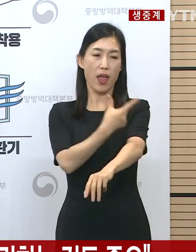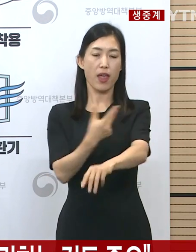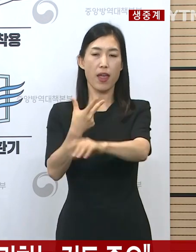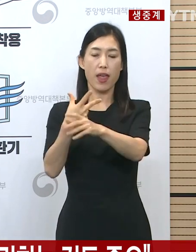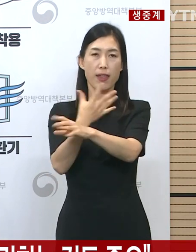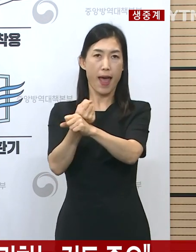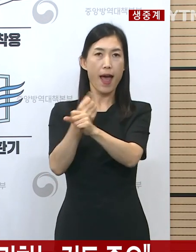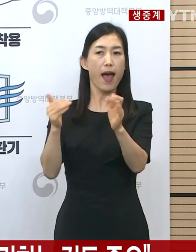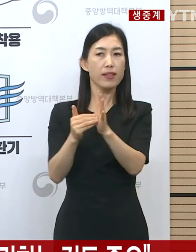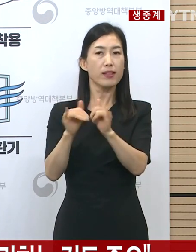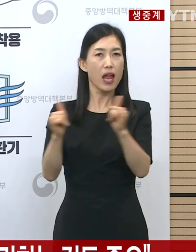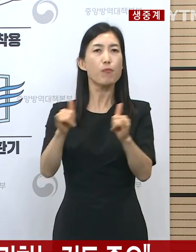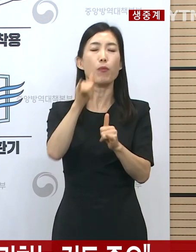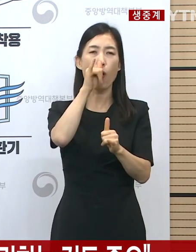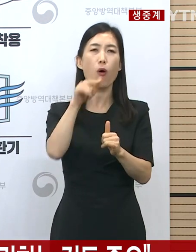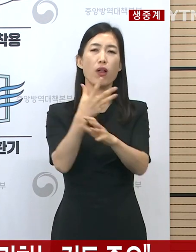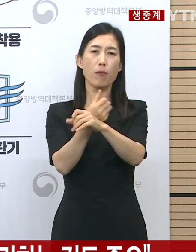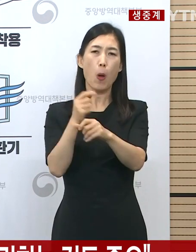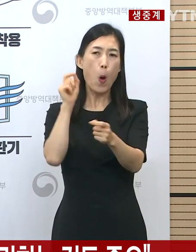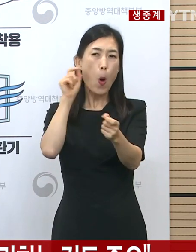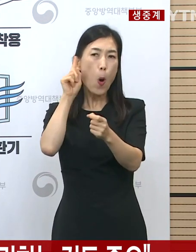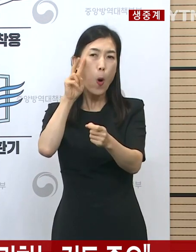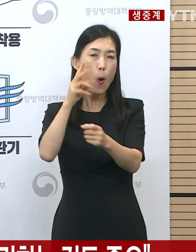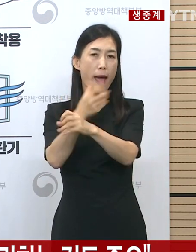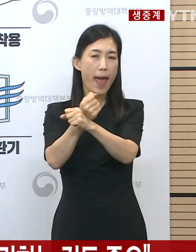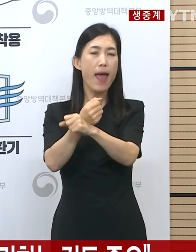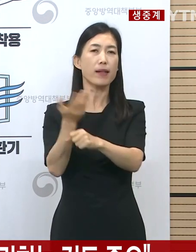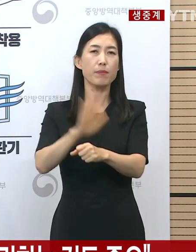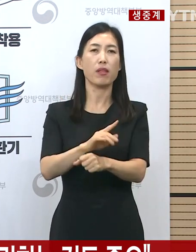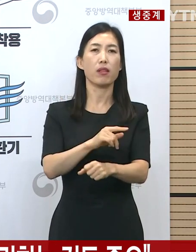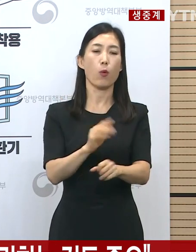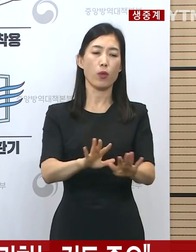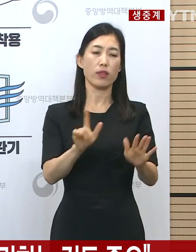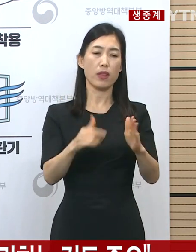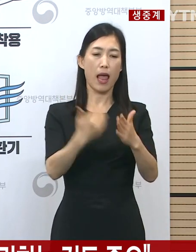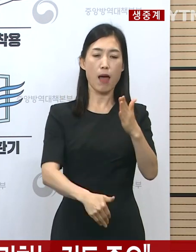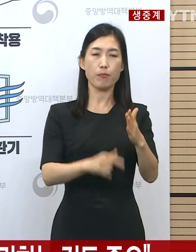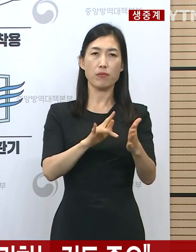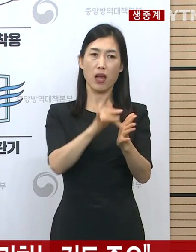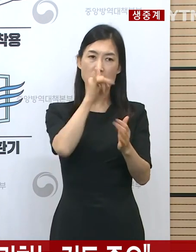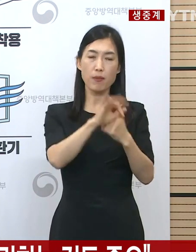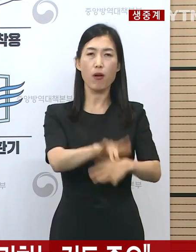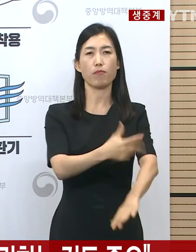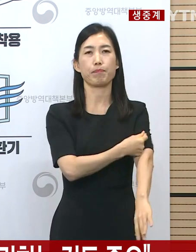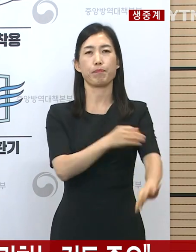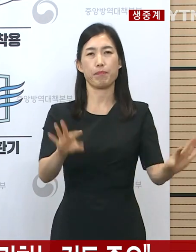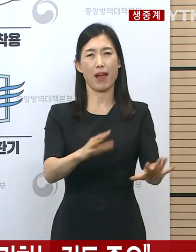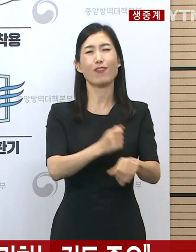때문에 자녀 백신을 활용하여 조기에 백신 접종을 해주실 것을 요청을 드립니다.